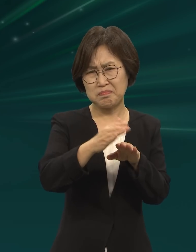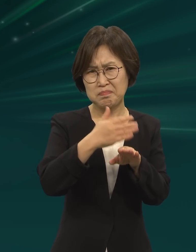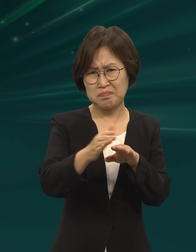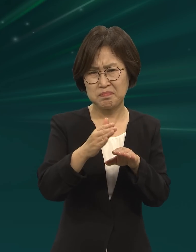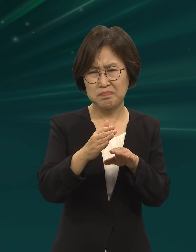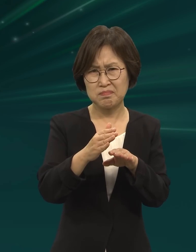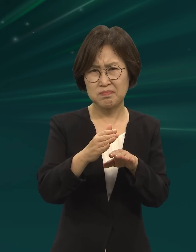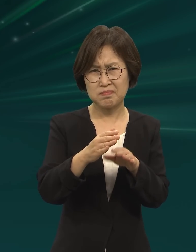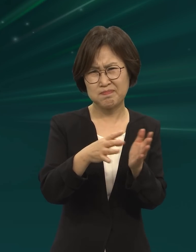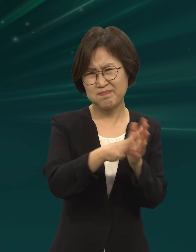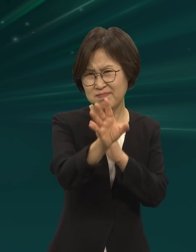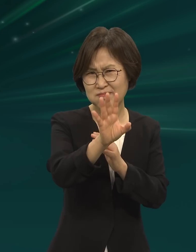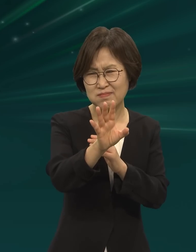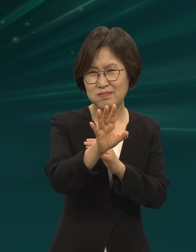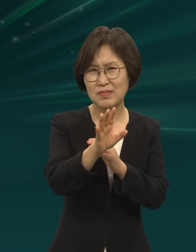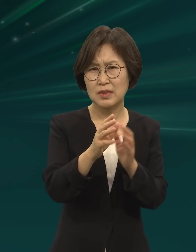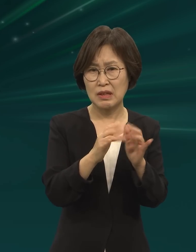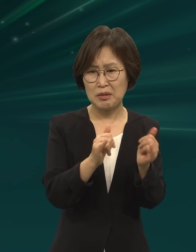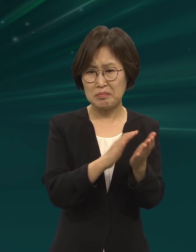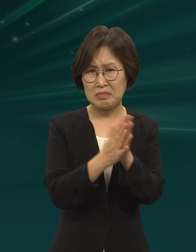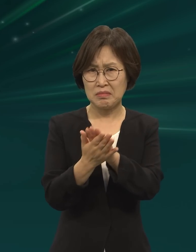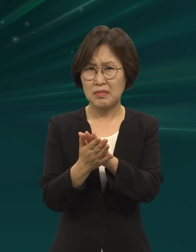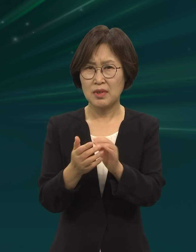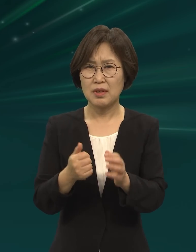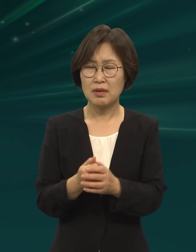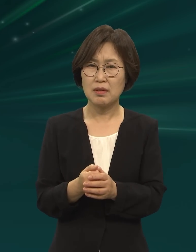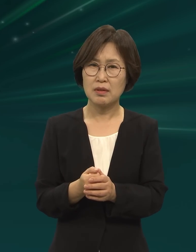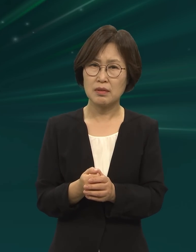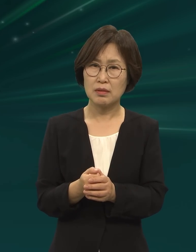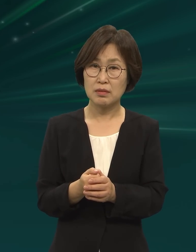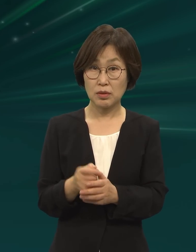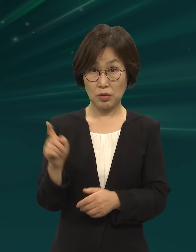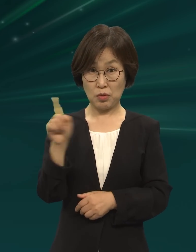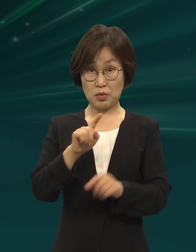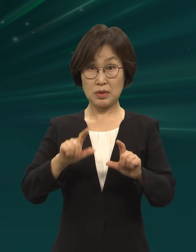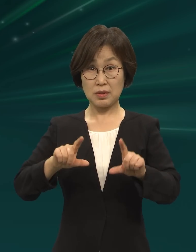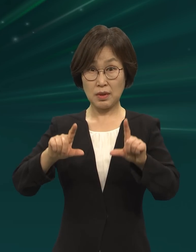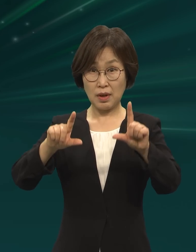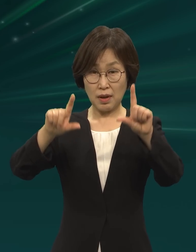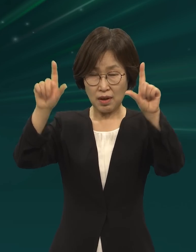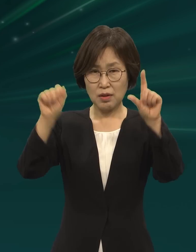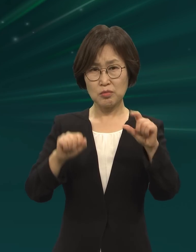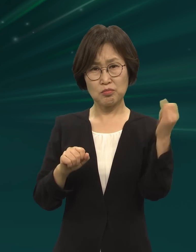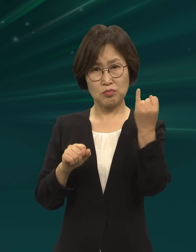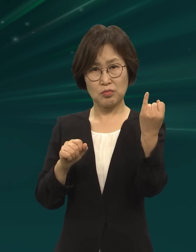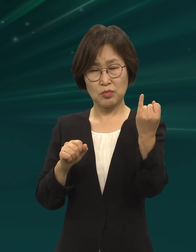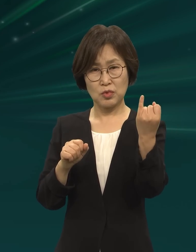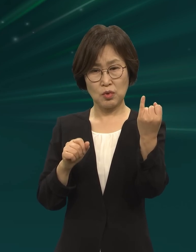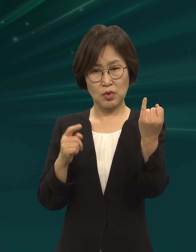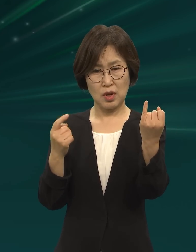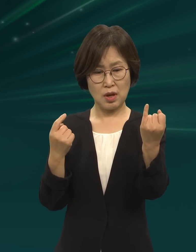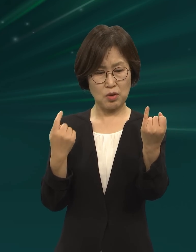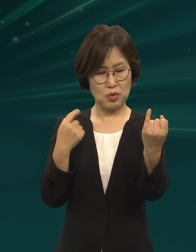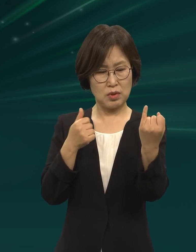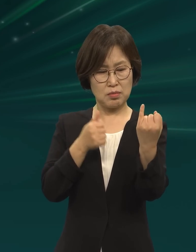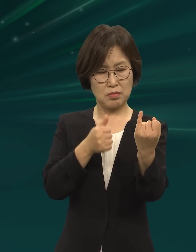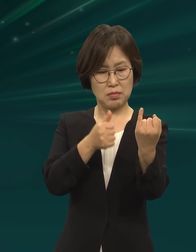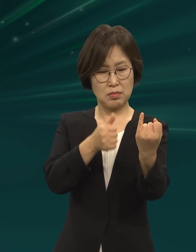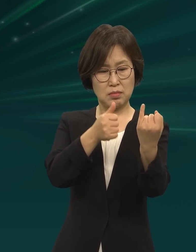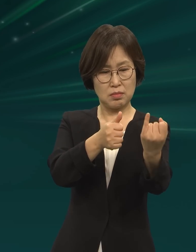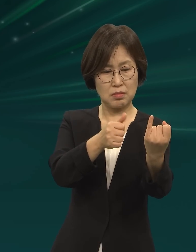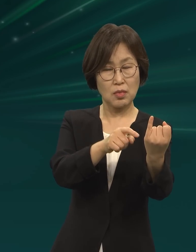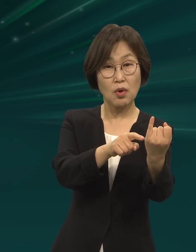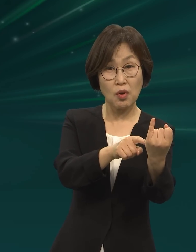살았습니다. 그러나 어떤 날에 한 명의 여자의 뒤따라가 한 명 좋은 친구를 만났습니다.